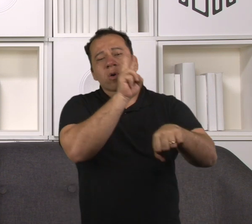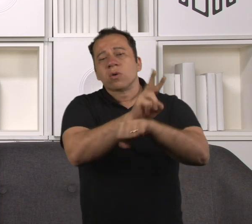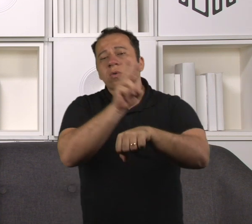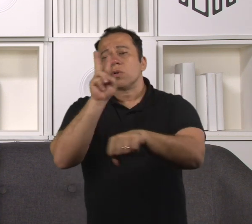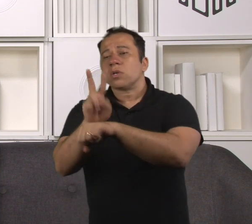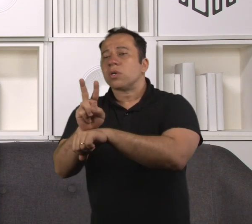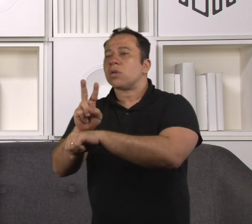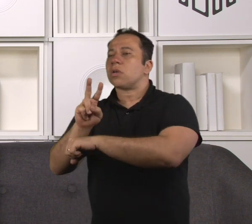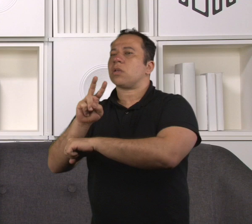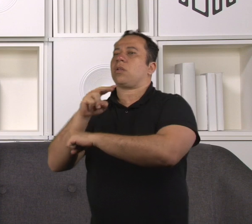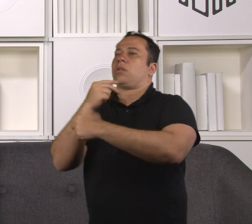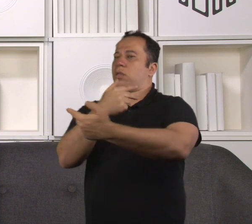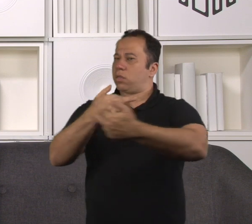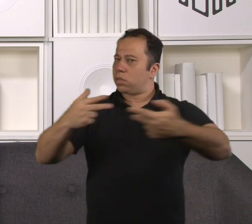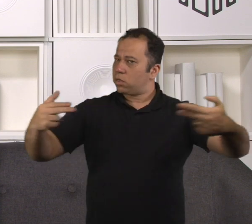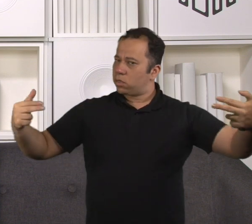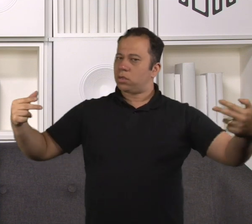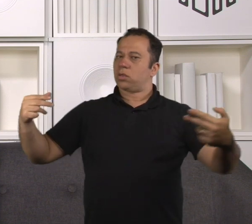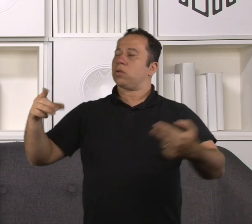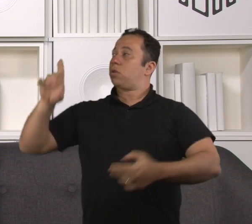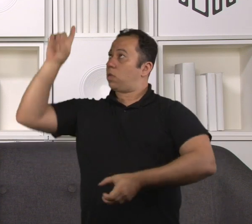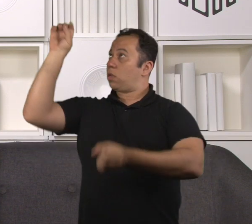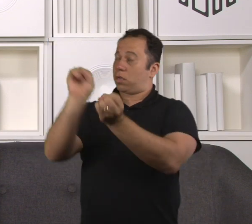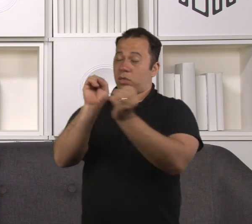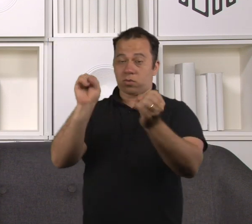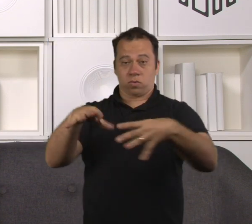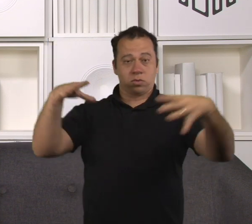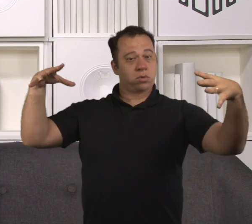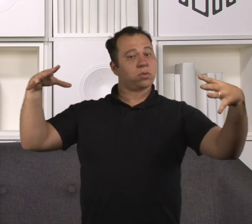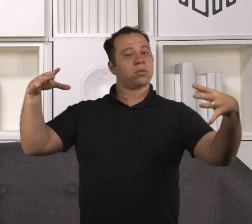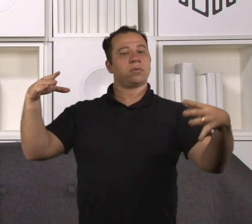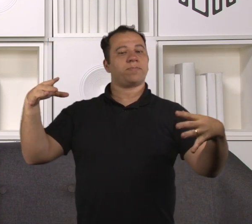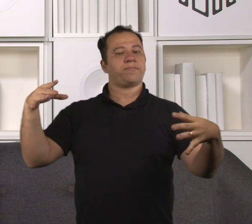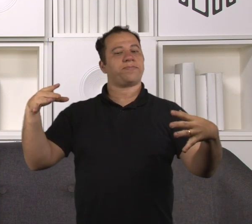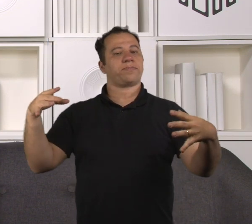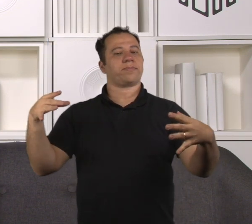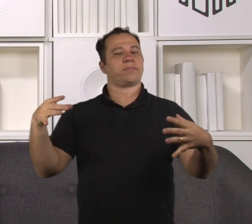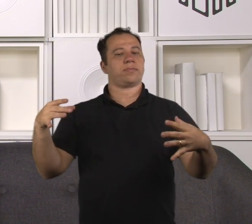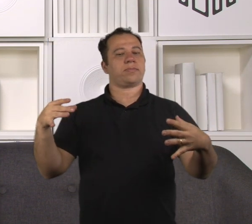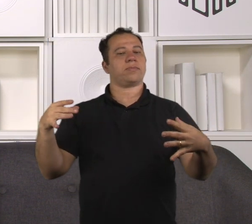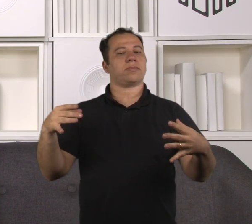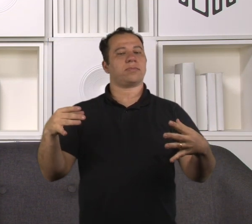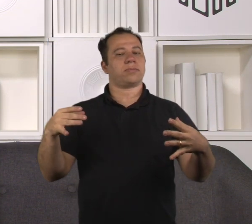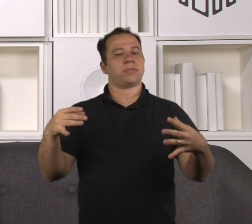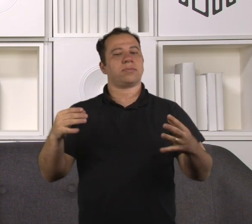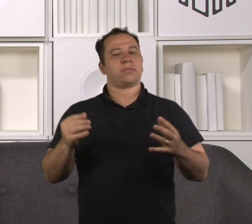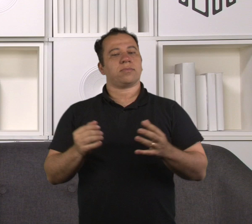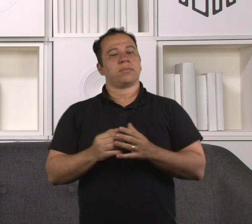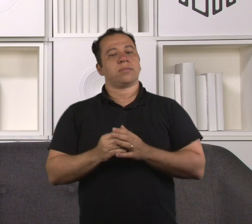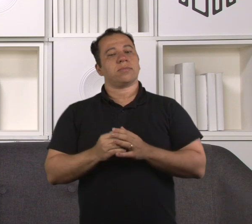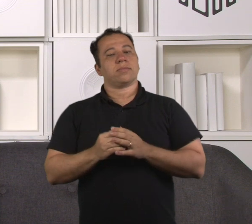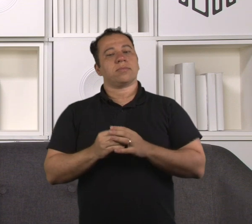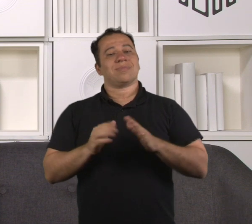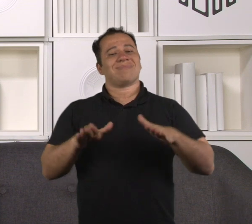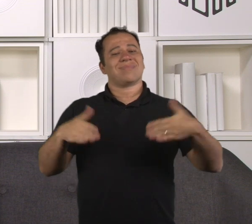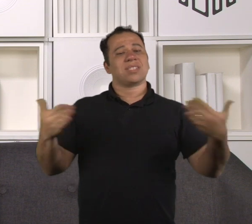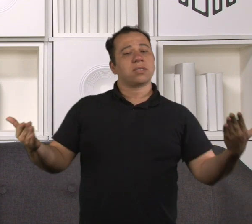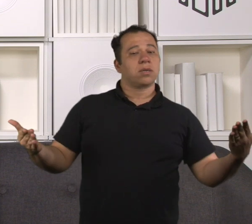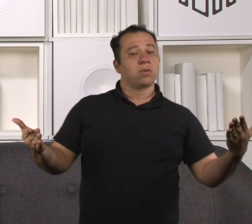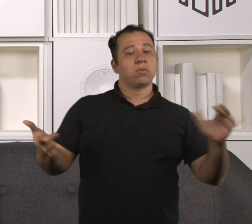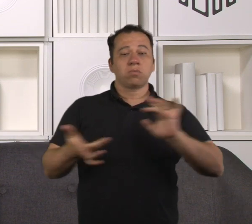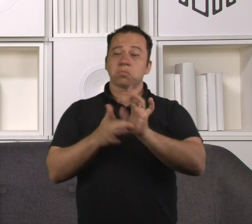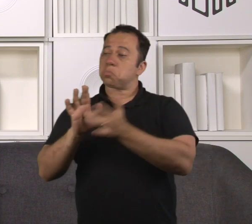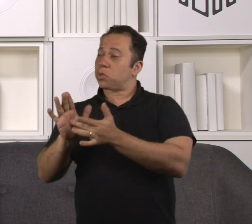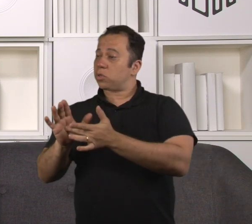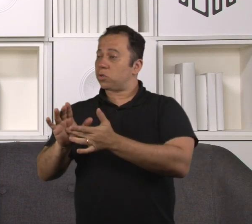cuidar da criação, exercendo domínio sobre ela. Então, quando Jesus faz as coisas que faz, ele não faz porque ele é Deus, ele faz